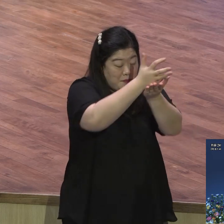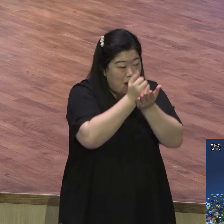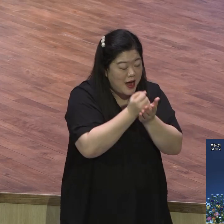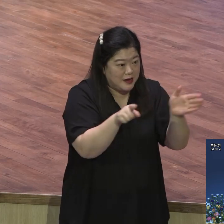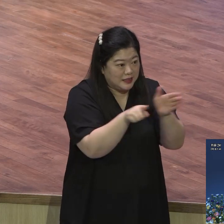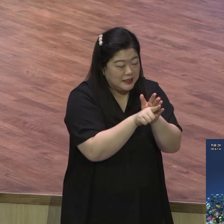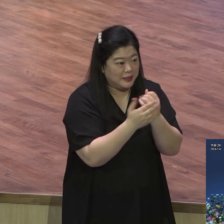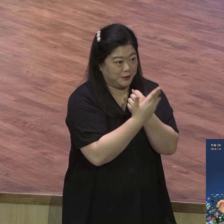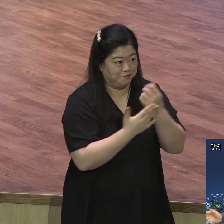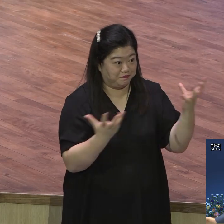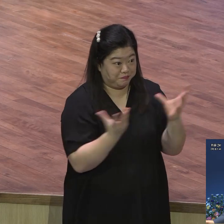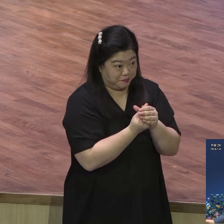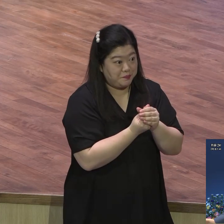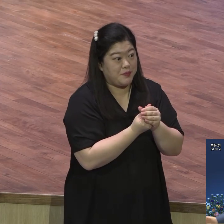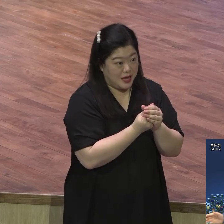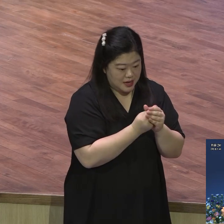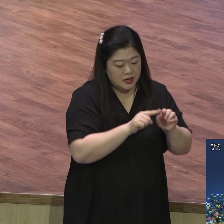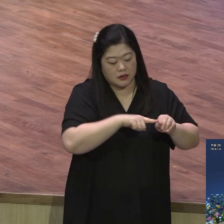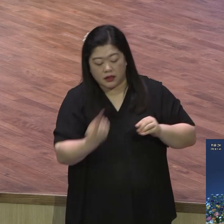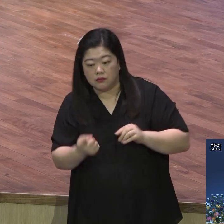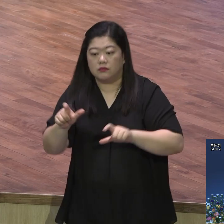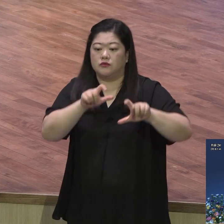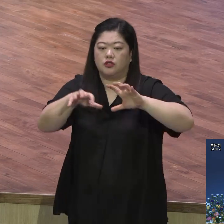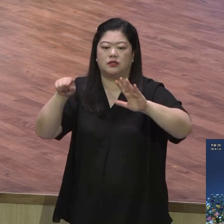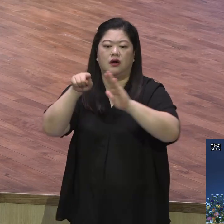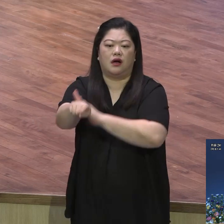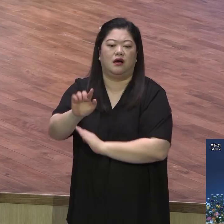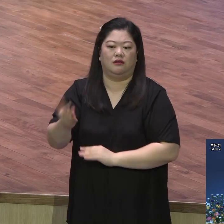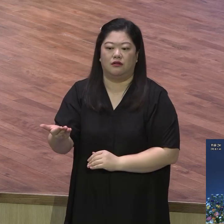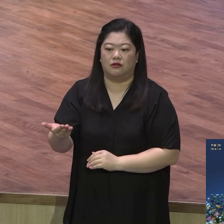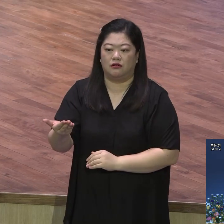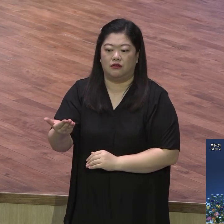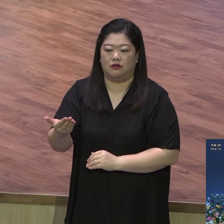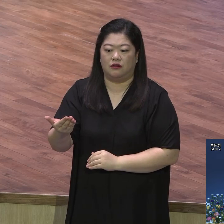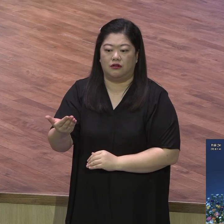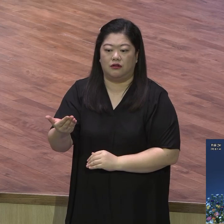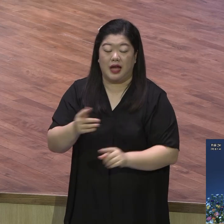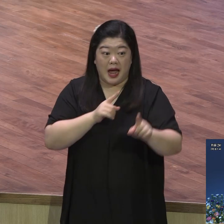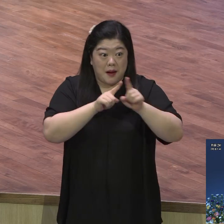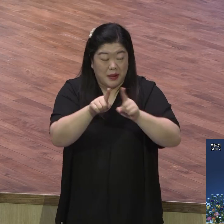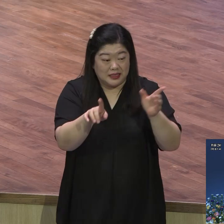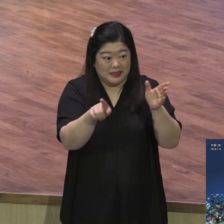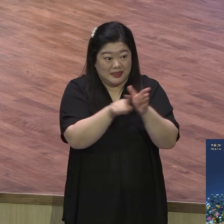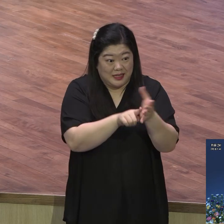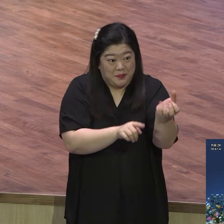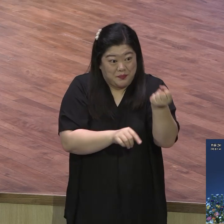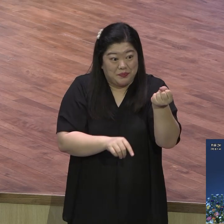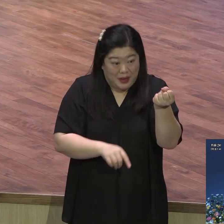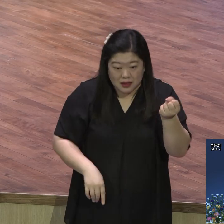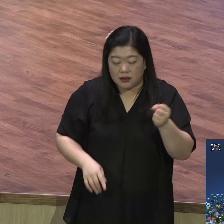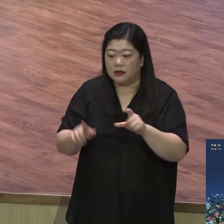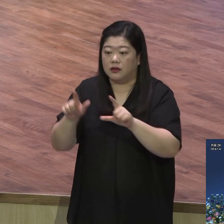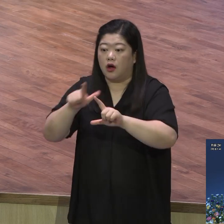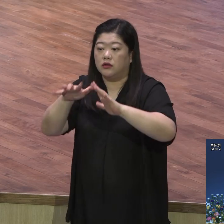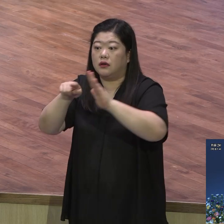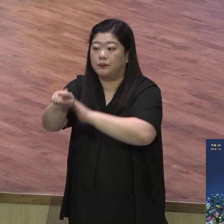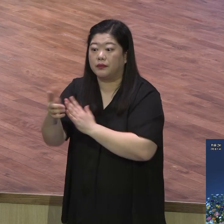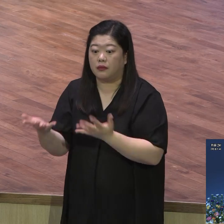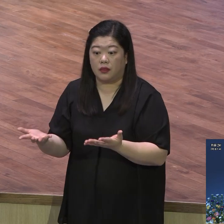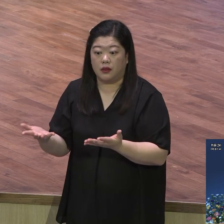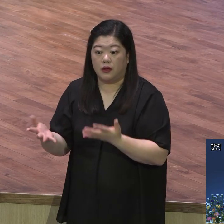세상에 나가서 거물을 던지는 겁니다. 그렇게 실제적으로 말씀의 의지에서 말씀의 의지에 가야지 말씀